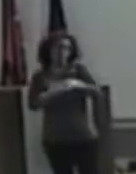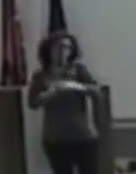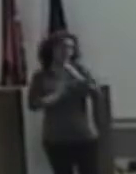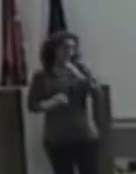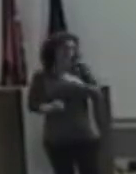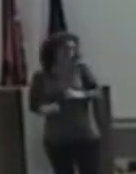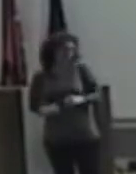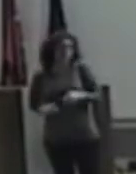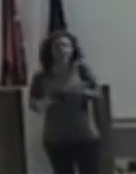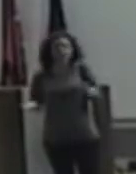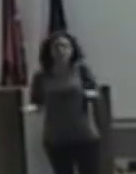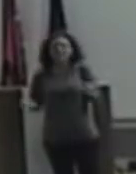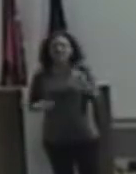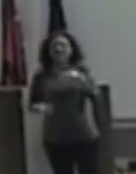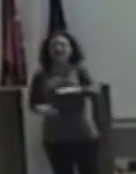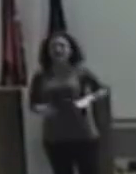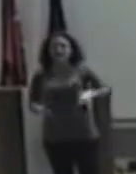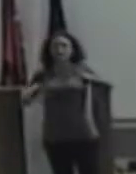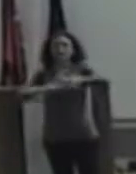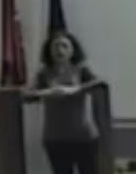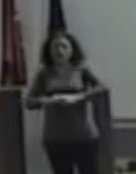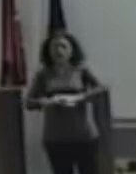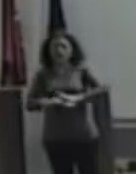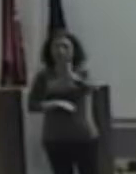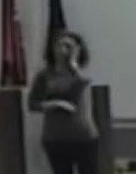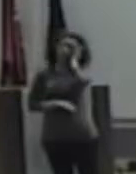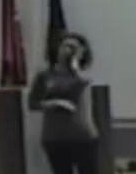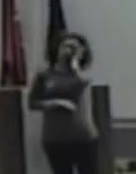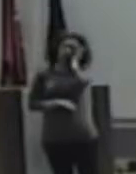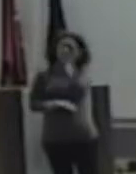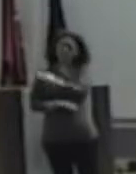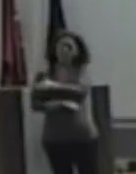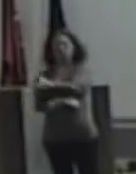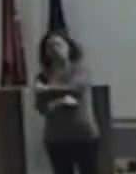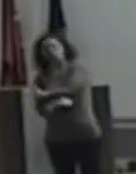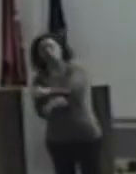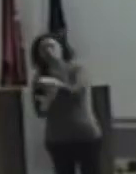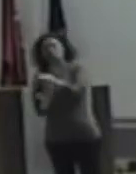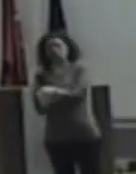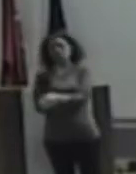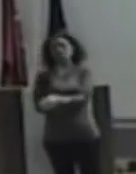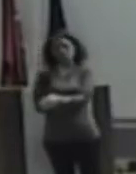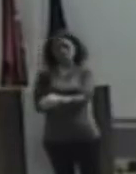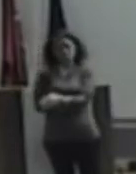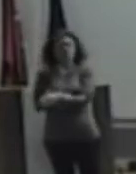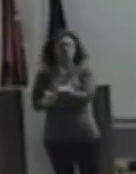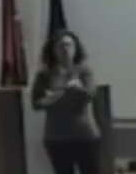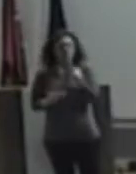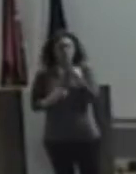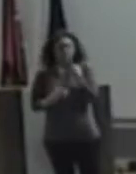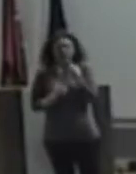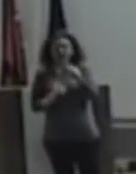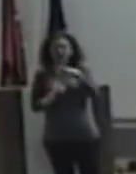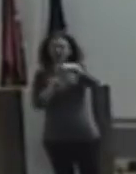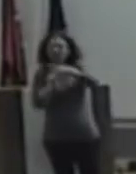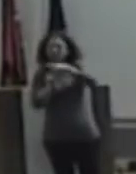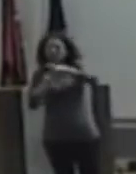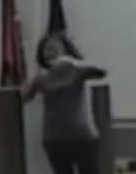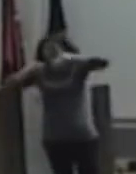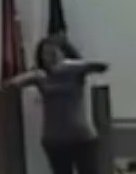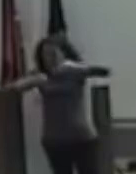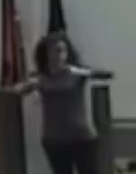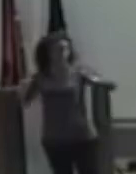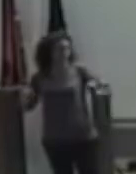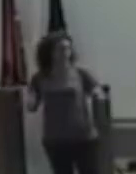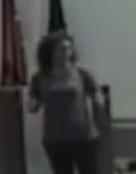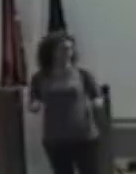bueno, los niños por la noche pues presiona el sensor y tenemos cifras que no son reales en ese